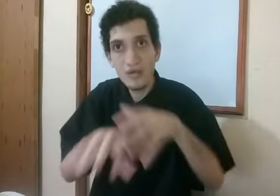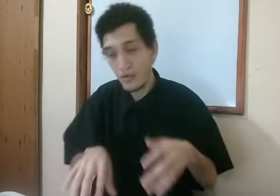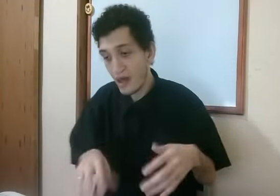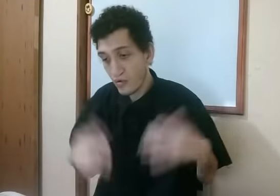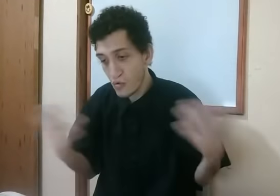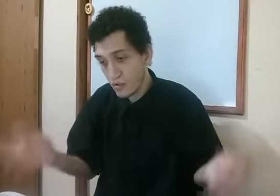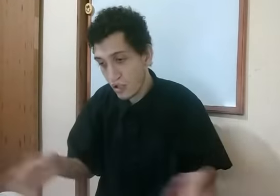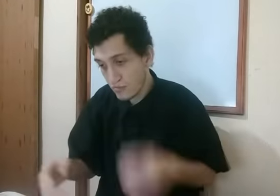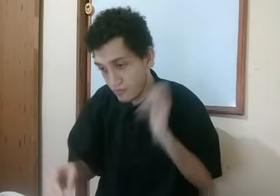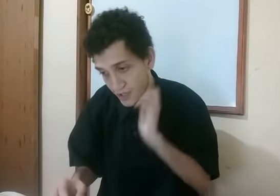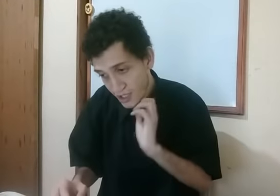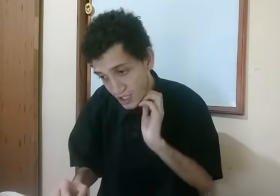incluir, incluir, né, inclusão.